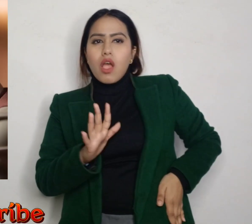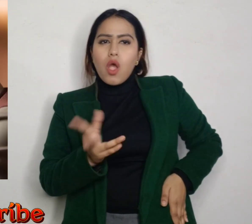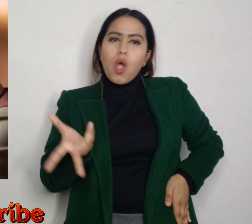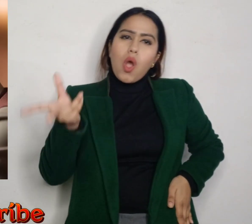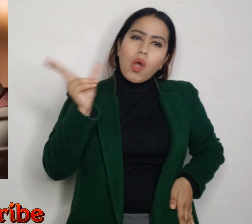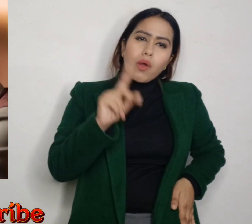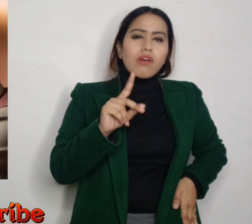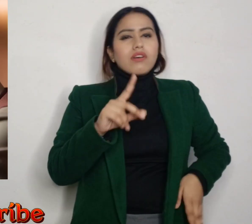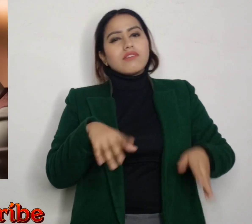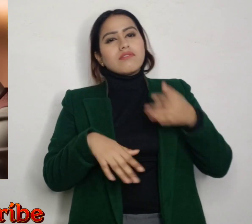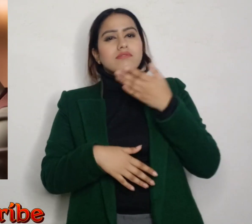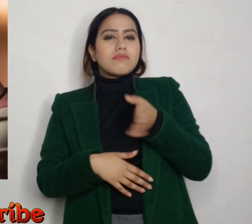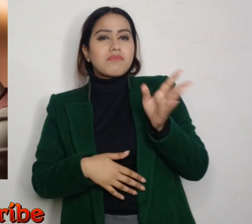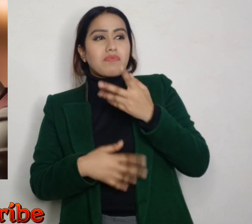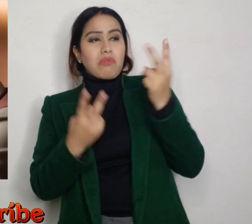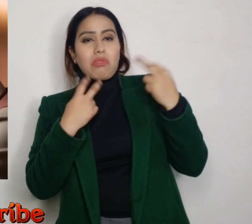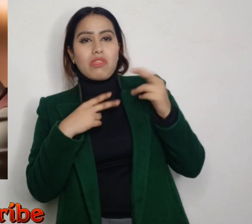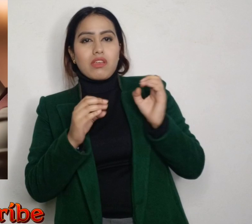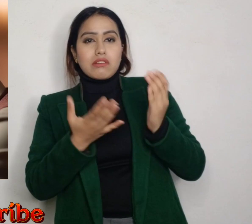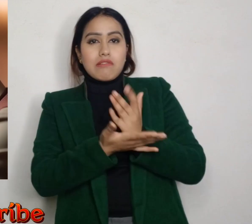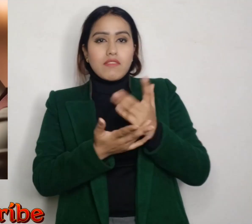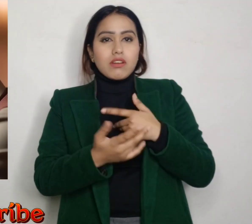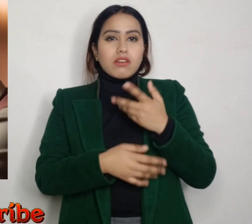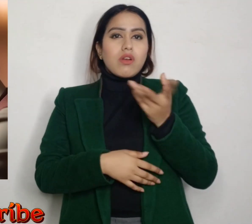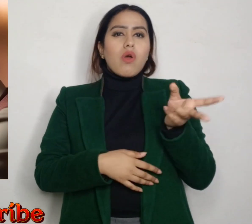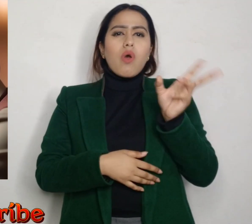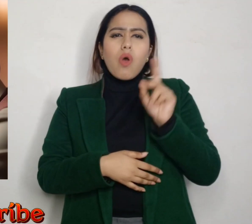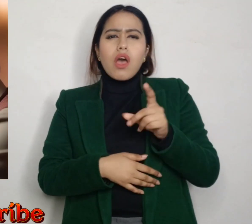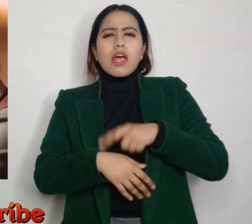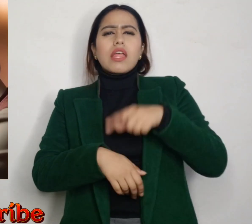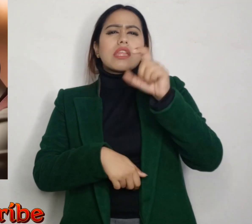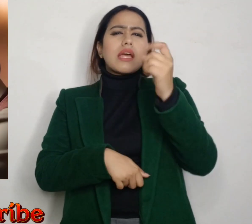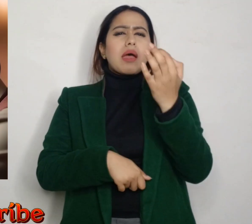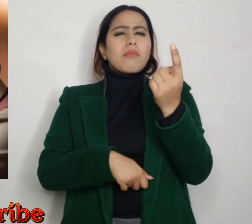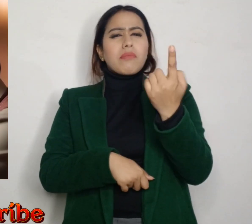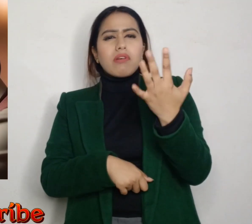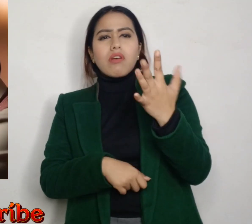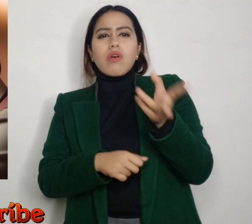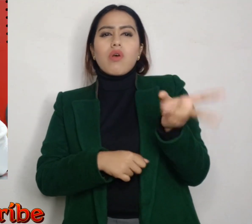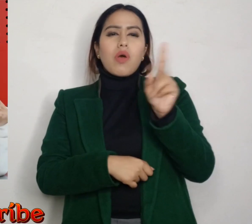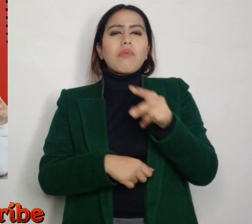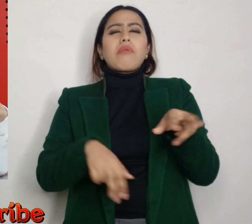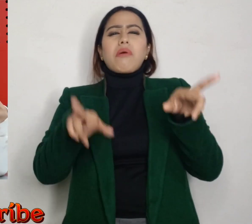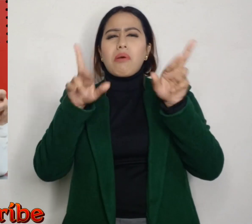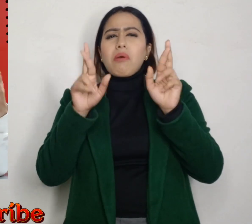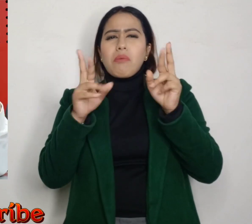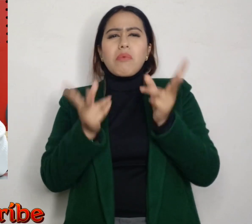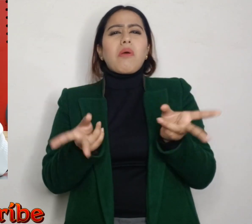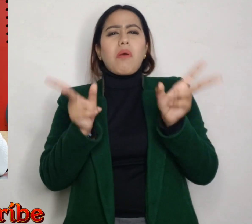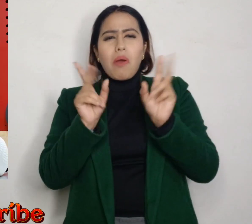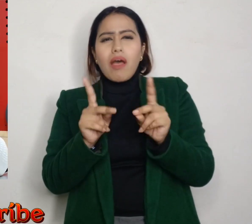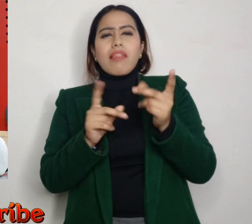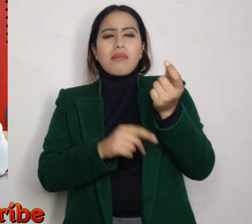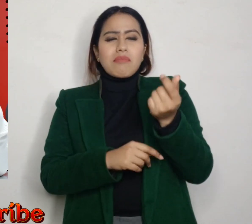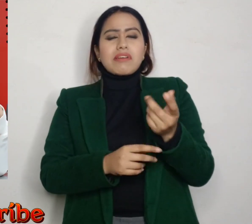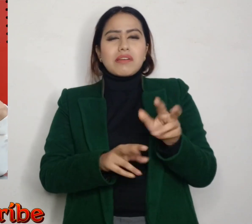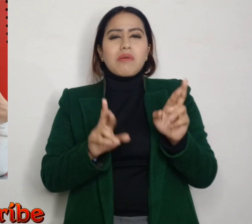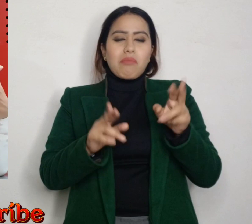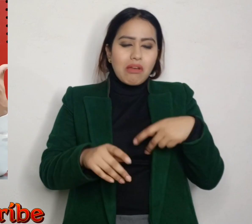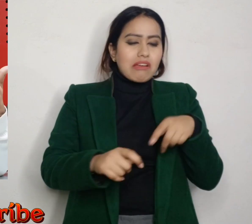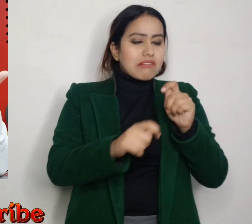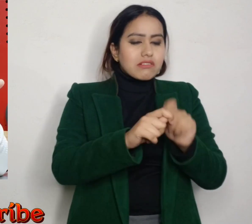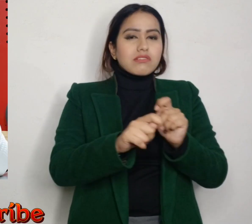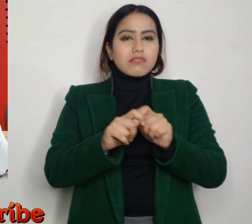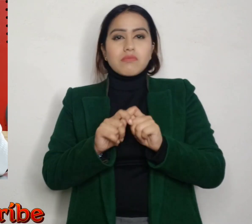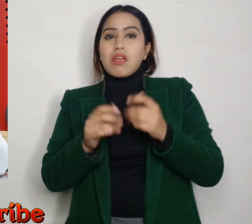गई। उसको भी अपनी जेब में रख लिया और फिर वहां से निकल लिया कि कोई शक ना कर ले। 10-15 मिनट बाद फिर आकर के वहीं काम करने लगा, इस उम्मीद